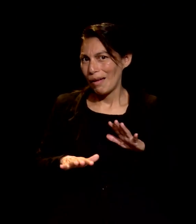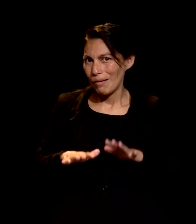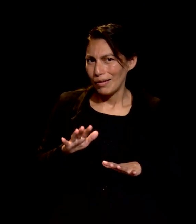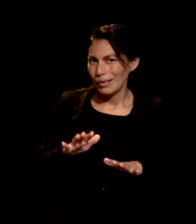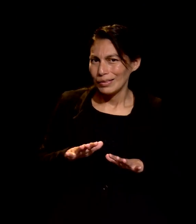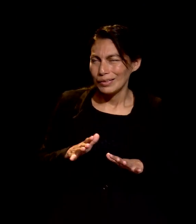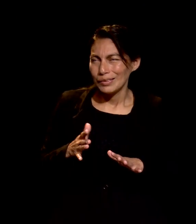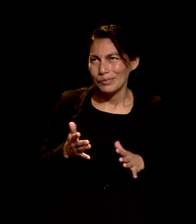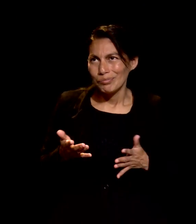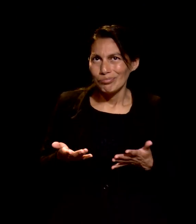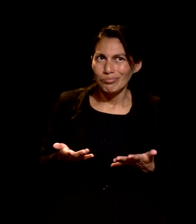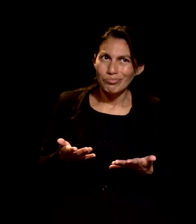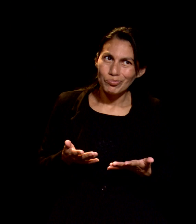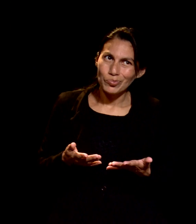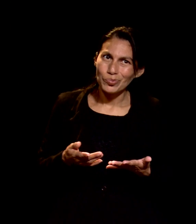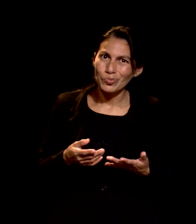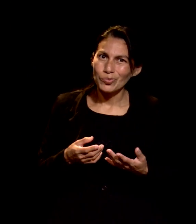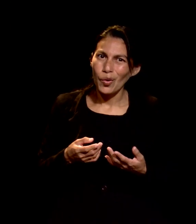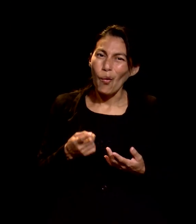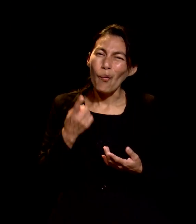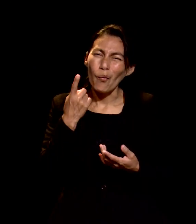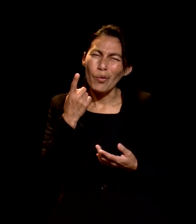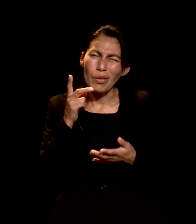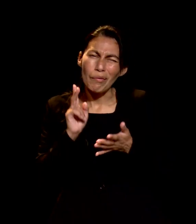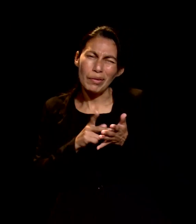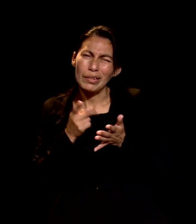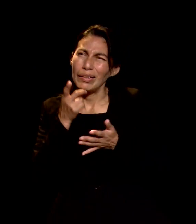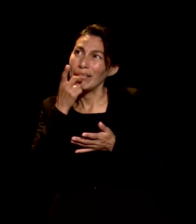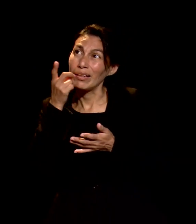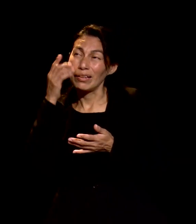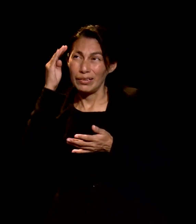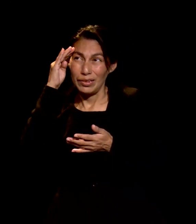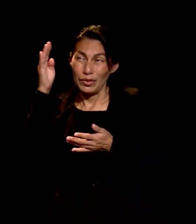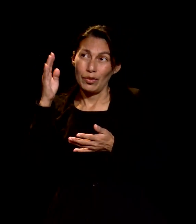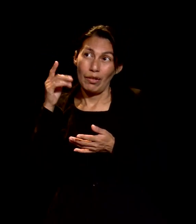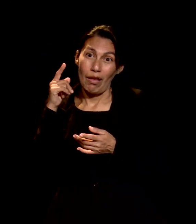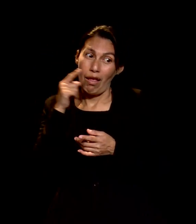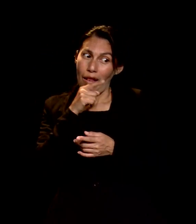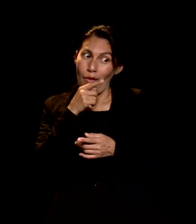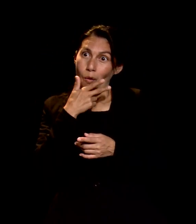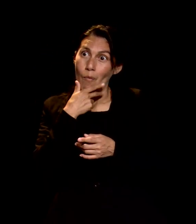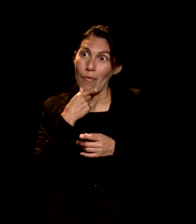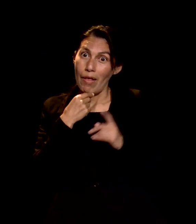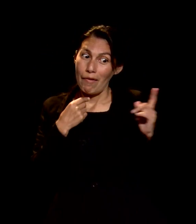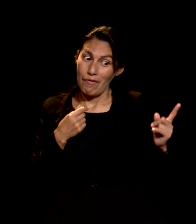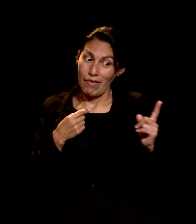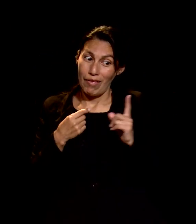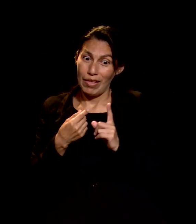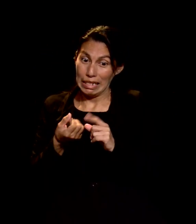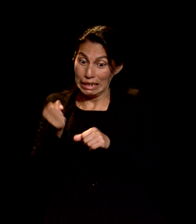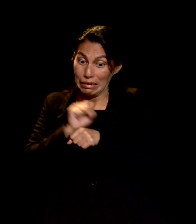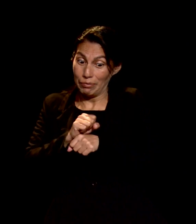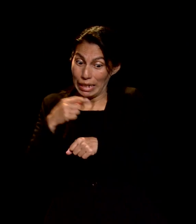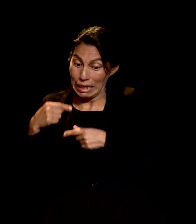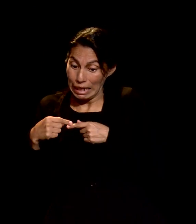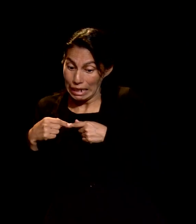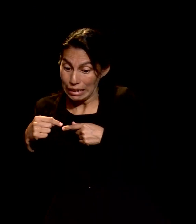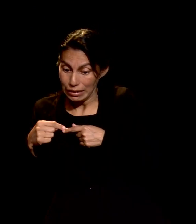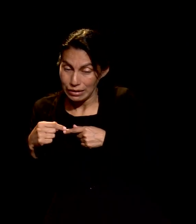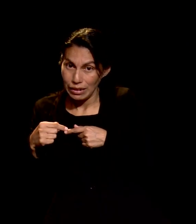una ocasión le dije al Señor si él viene esta semana voy a entender